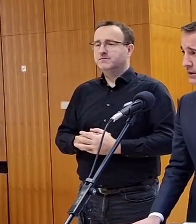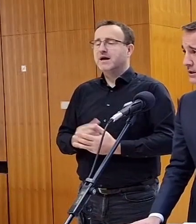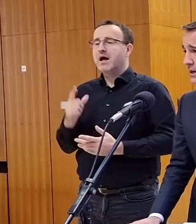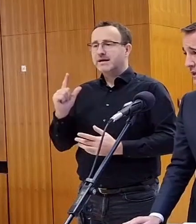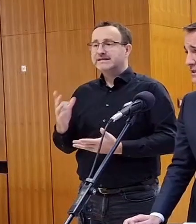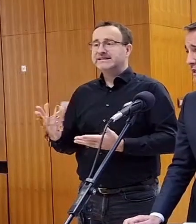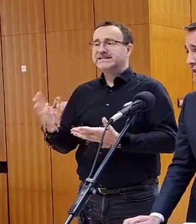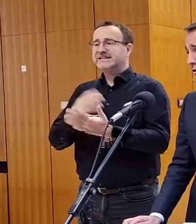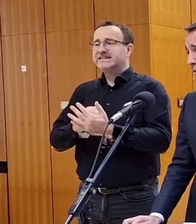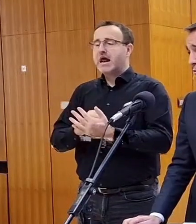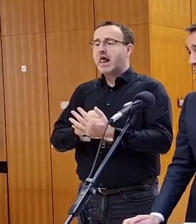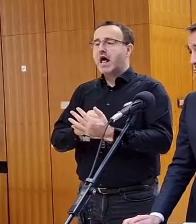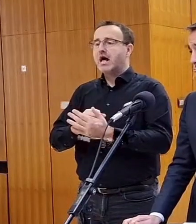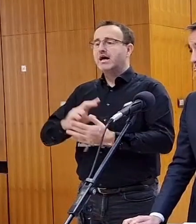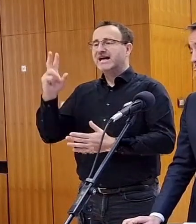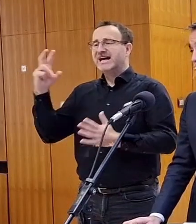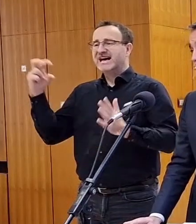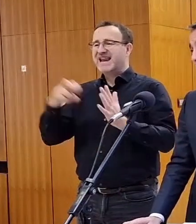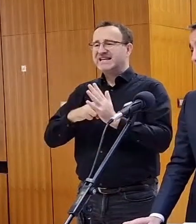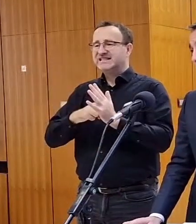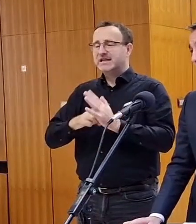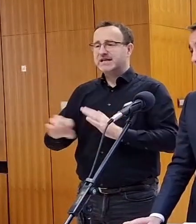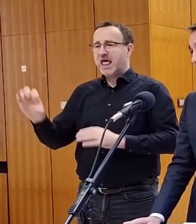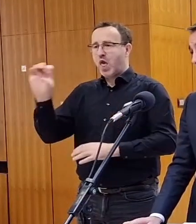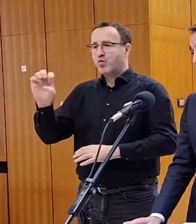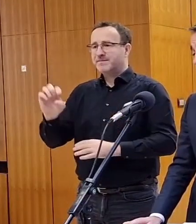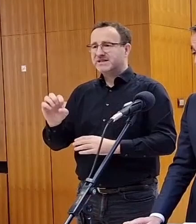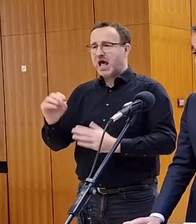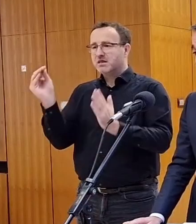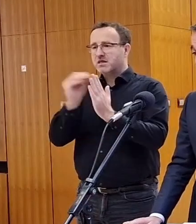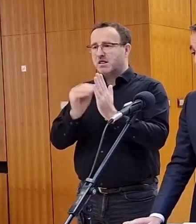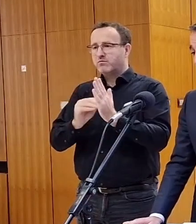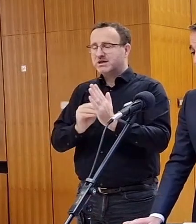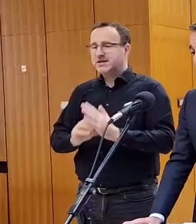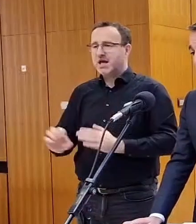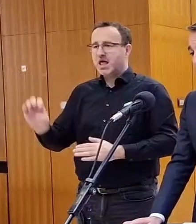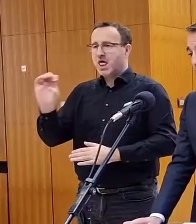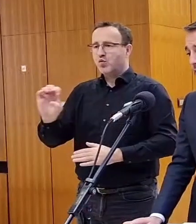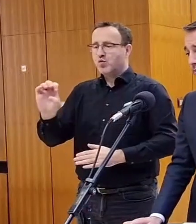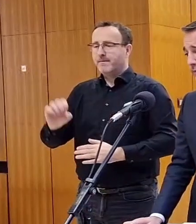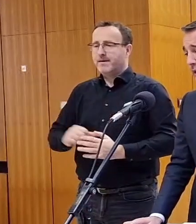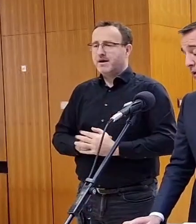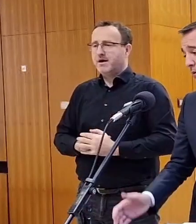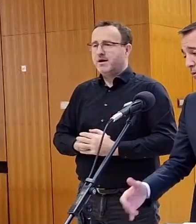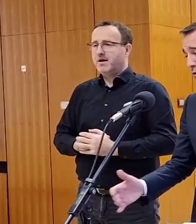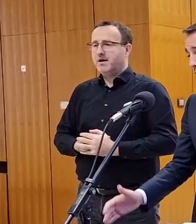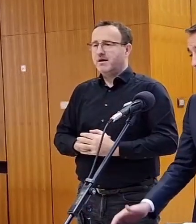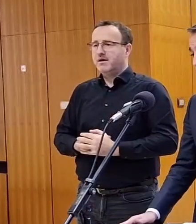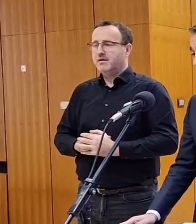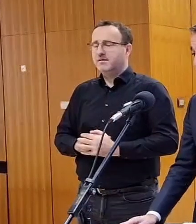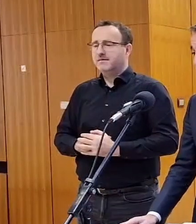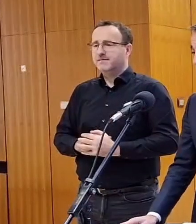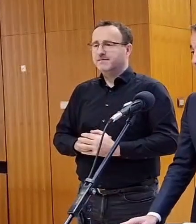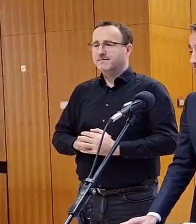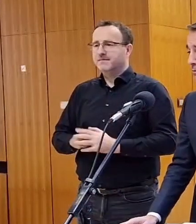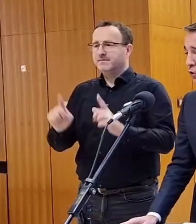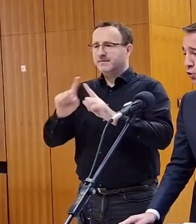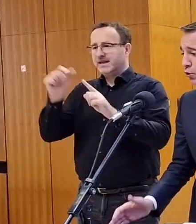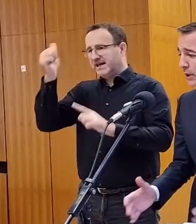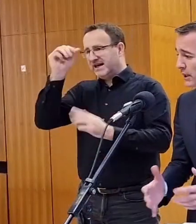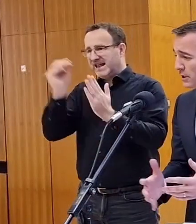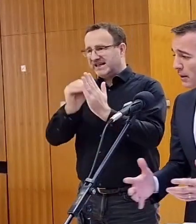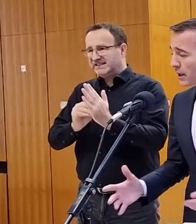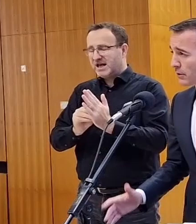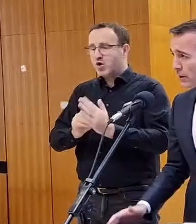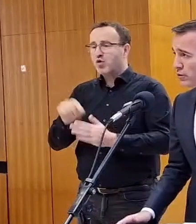získala registráciu európsku v databáze európskych alebo európskeho registra.